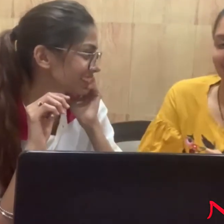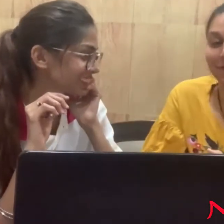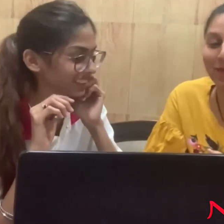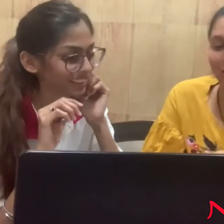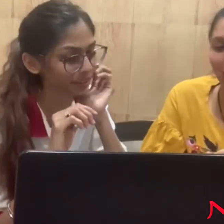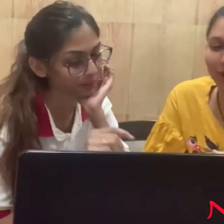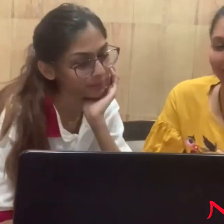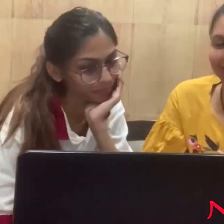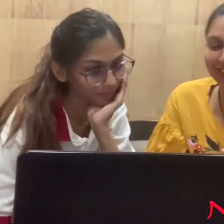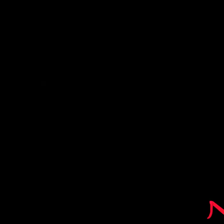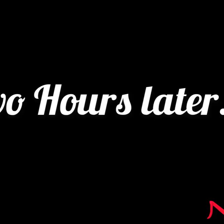मैं भी बोलूंगी